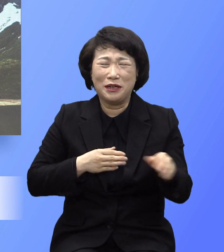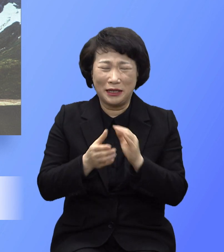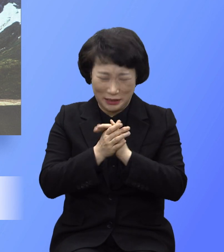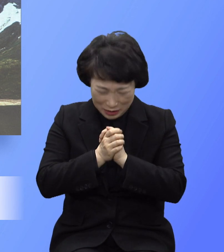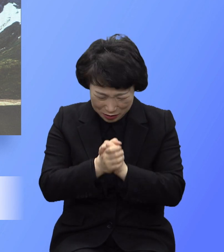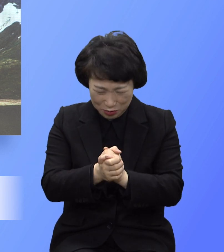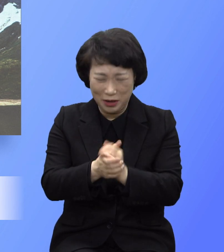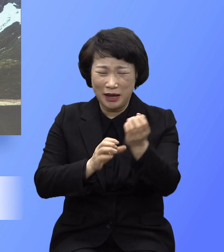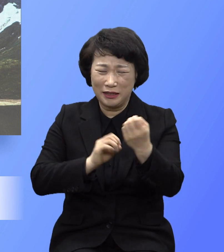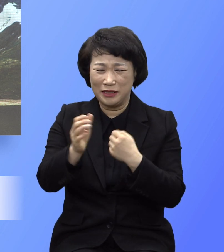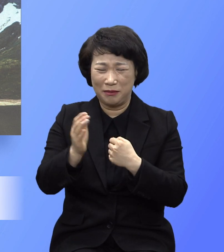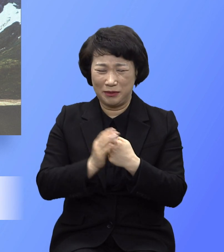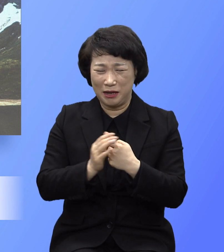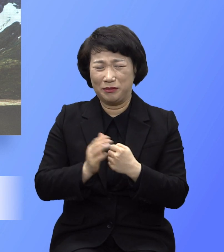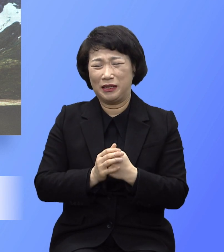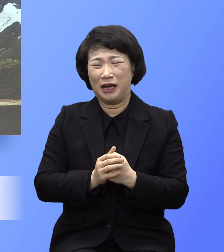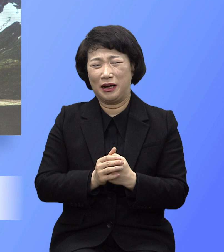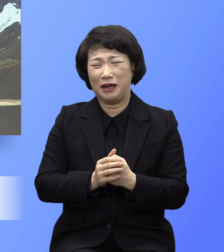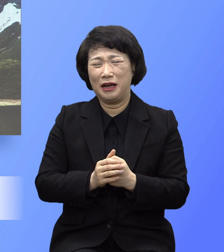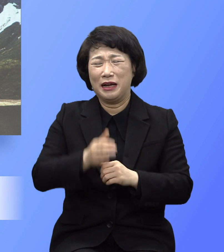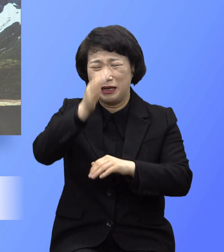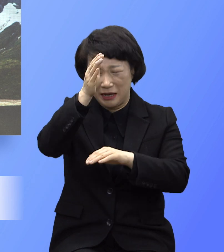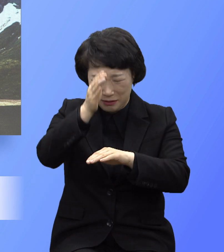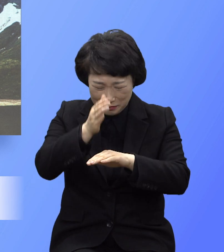기도 응답입니다.